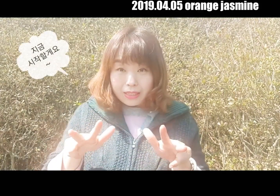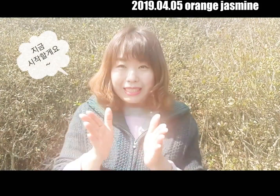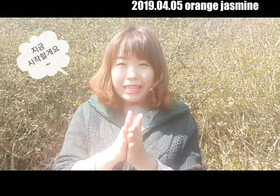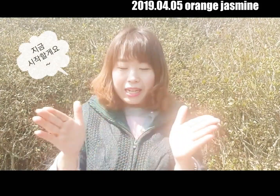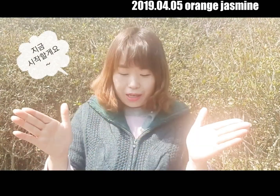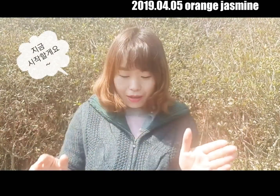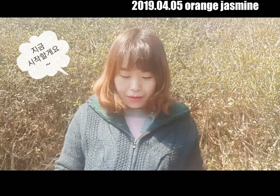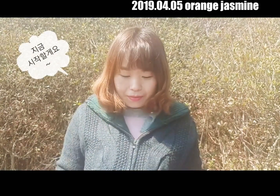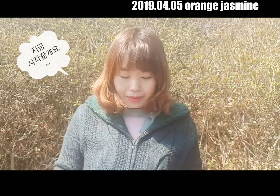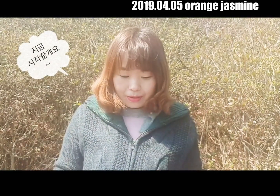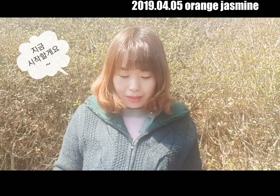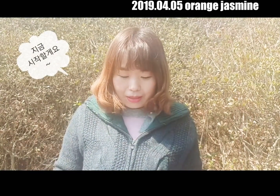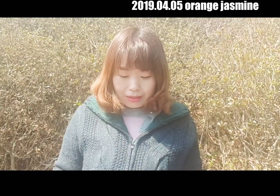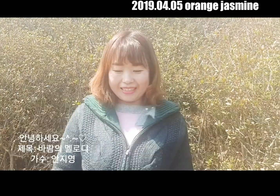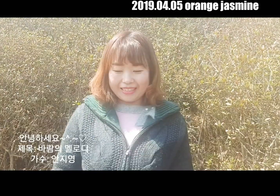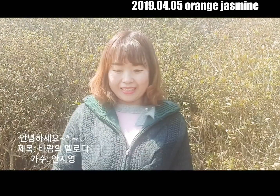지금 이제 시작할게요.